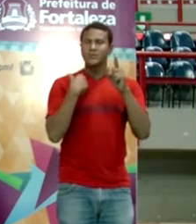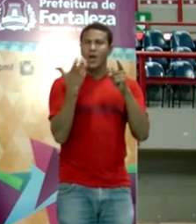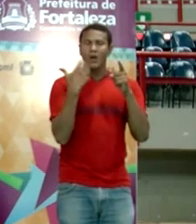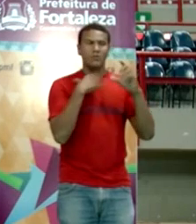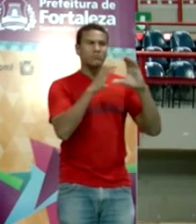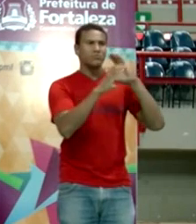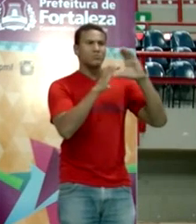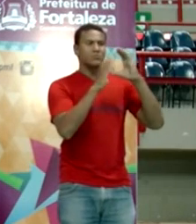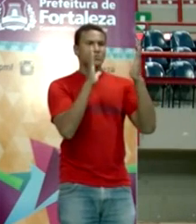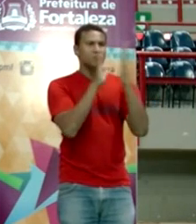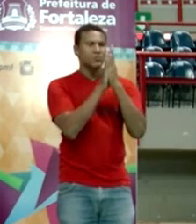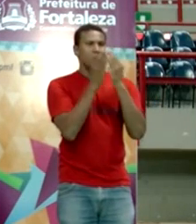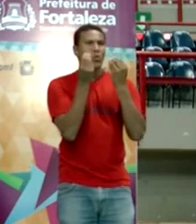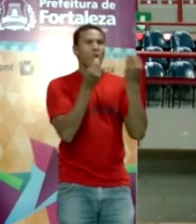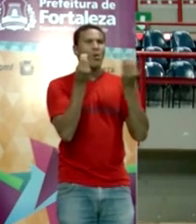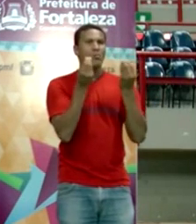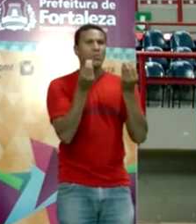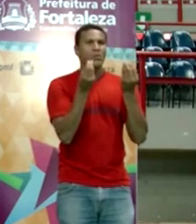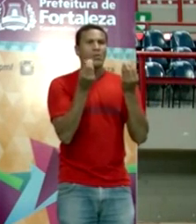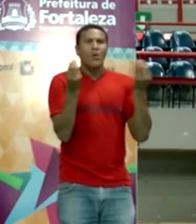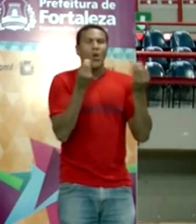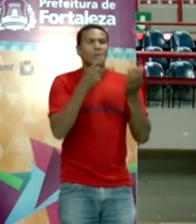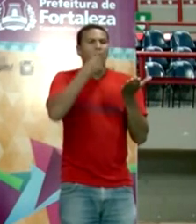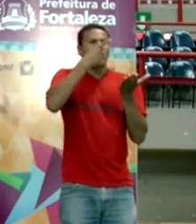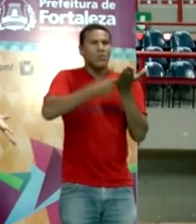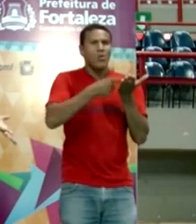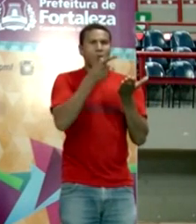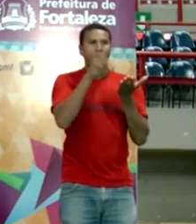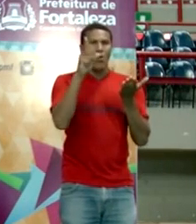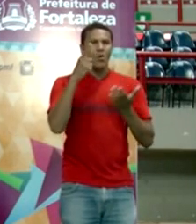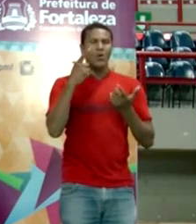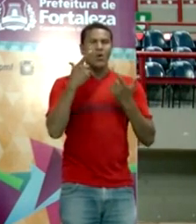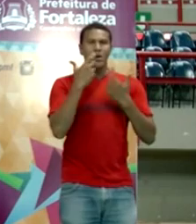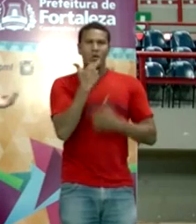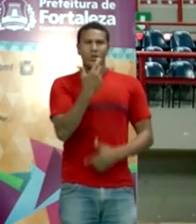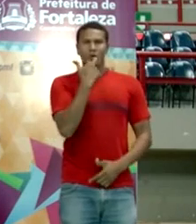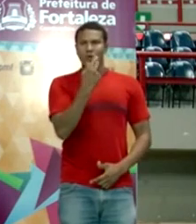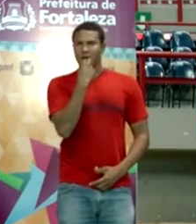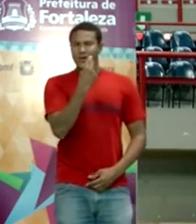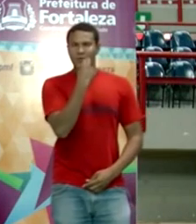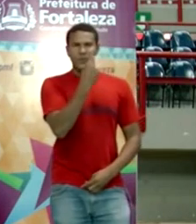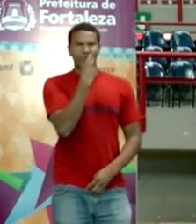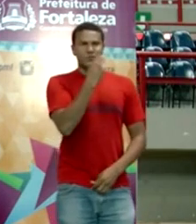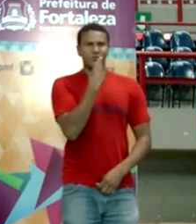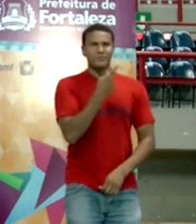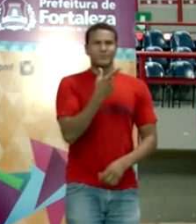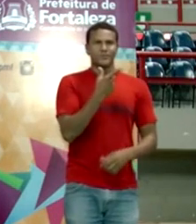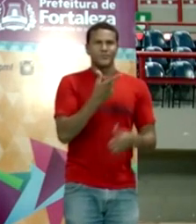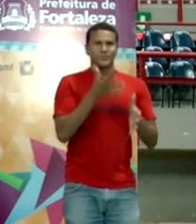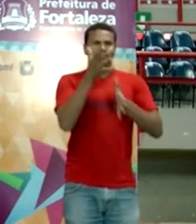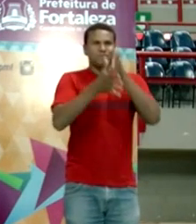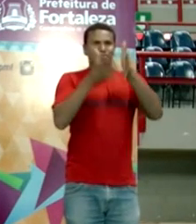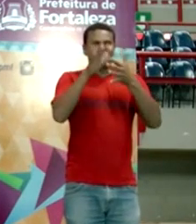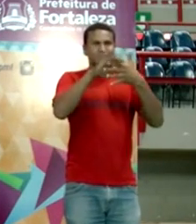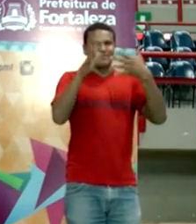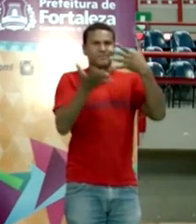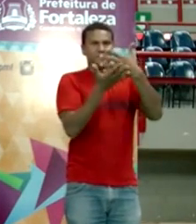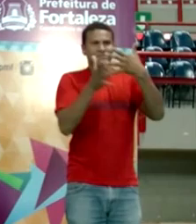a cara, se resolve por meio de outro código, de outra linguagem. Que linguagem é essa?